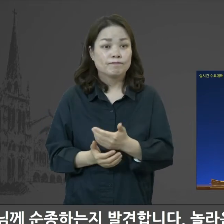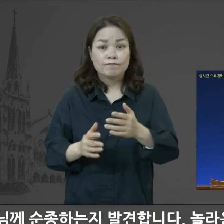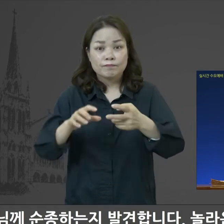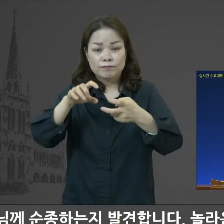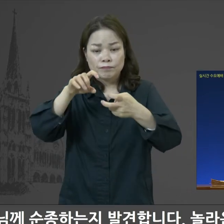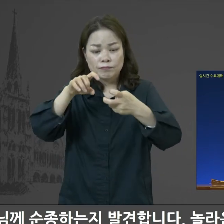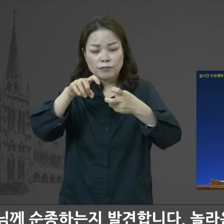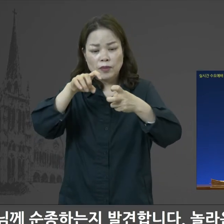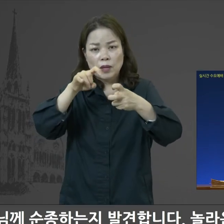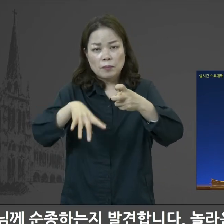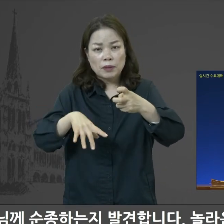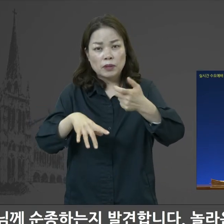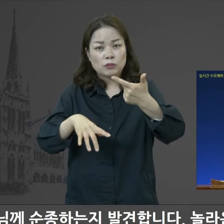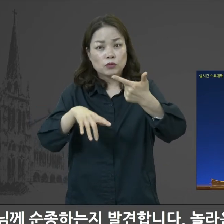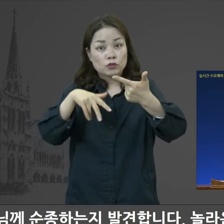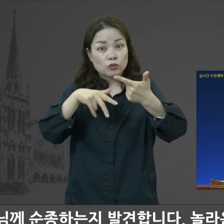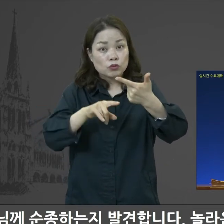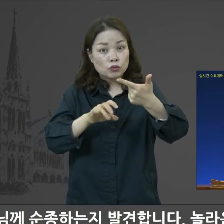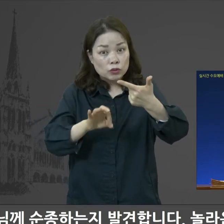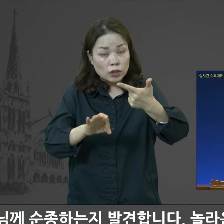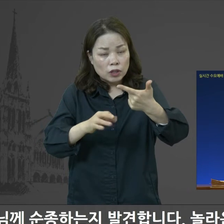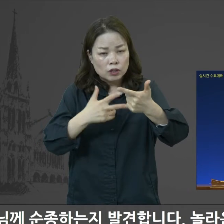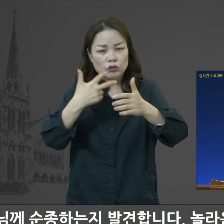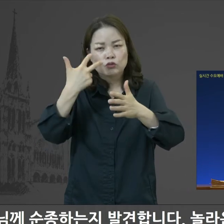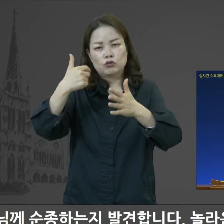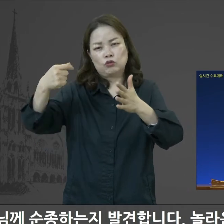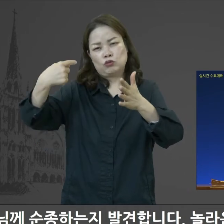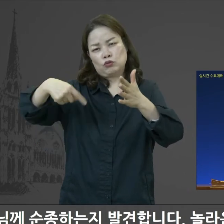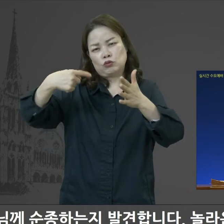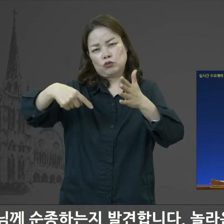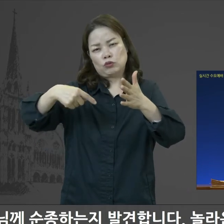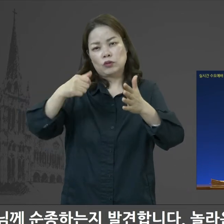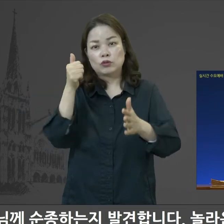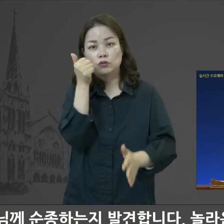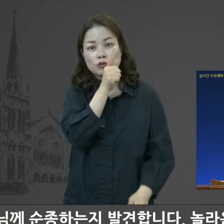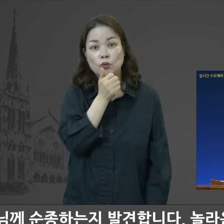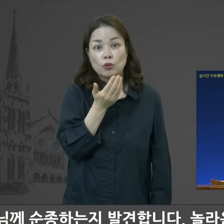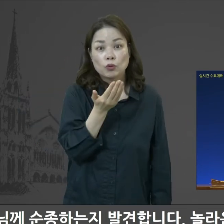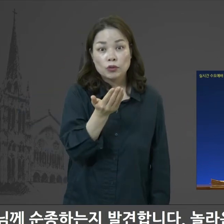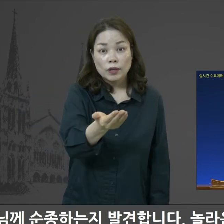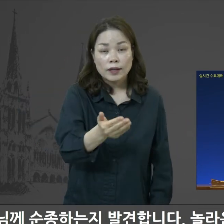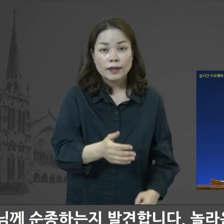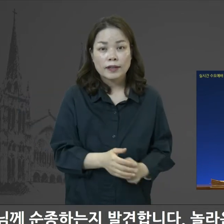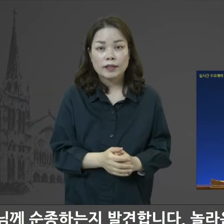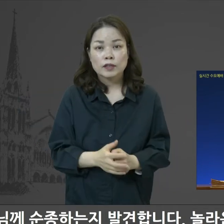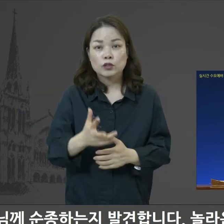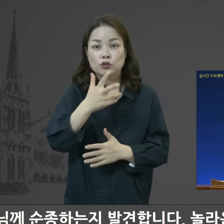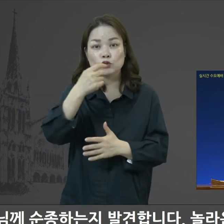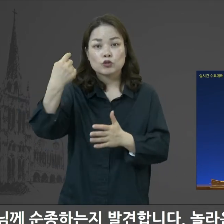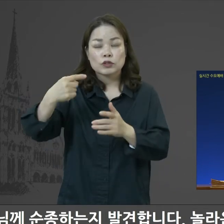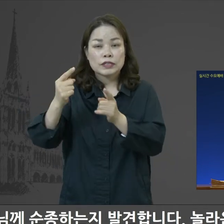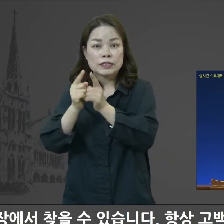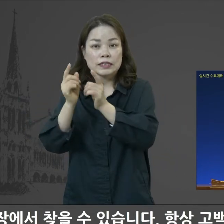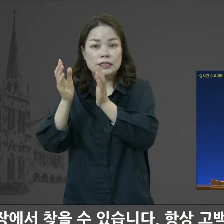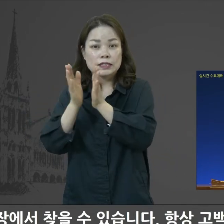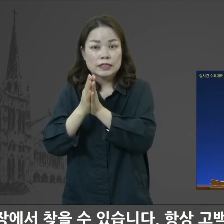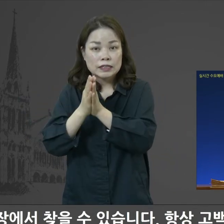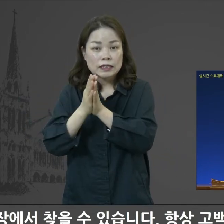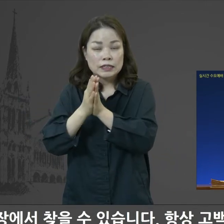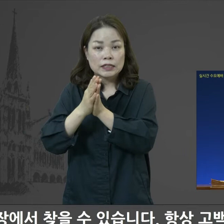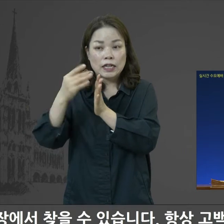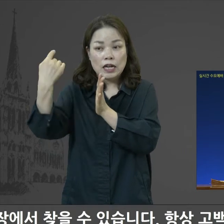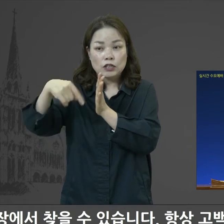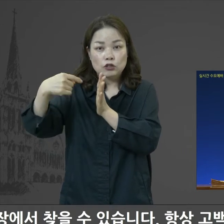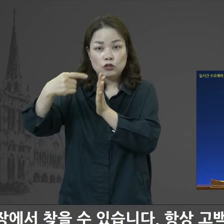마태복음 6장에는 우리가 항상 고백하는 주기도문이 소개가 되죠. 주기도문은 주님이 친히 가르쳐 주신